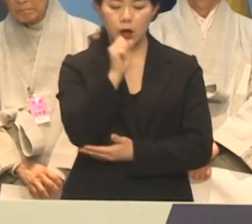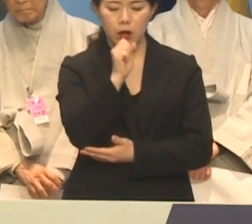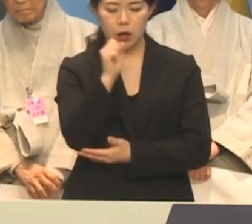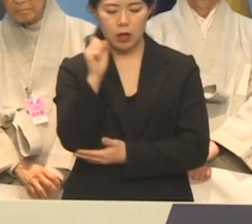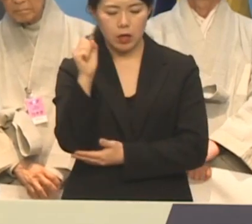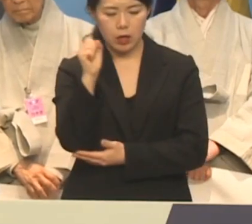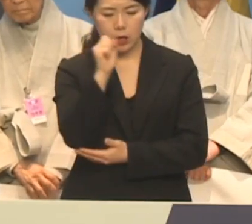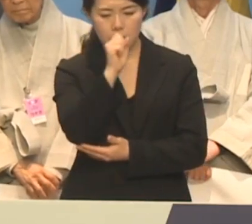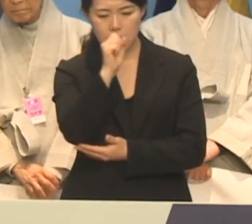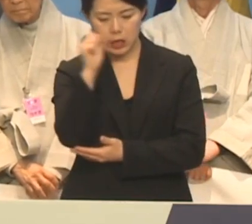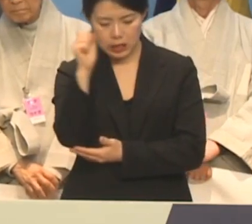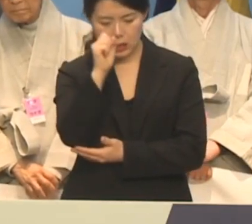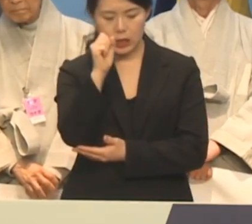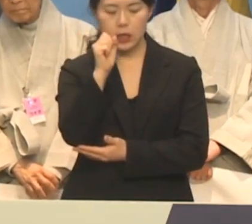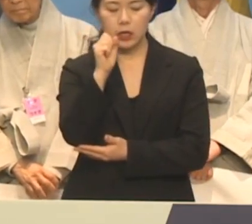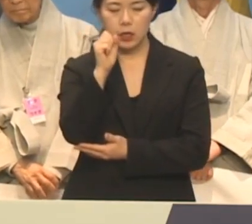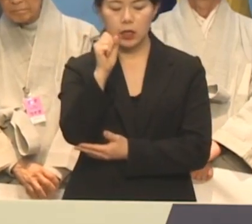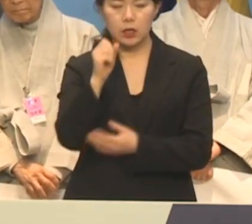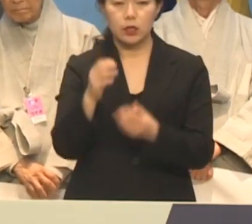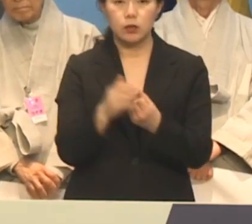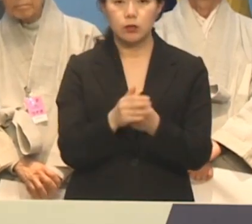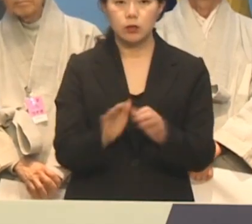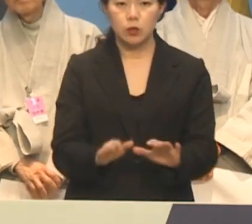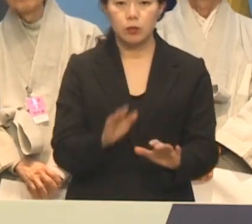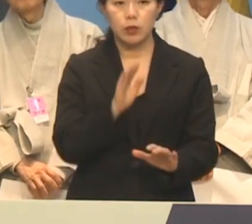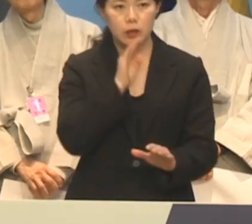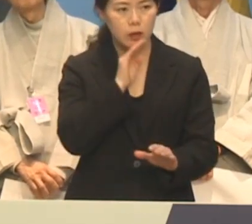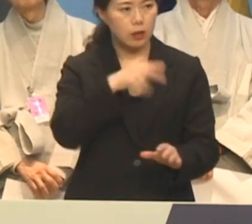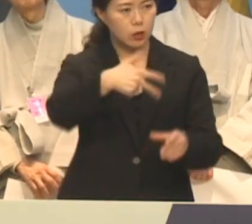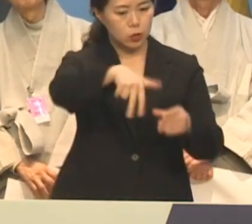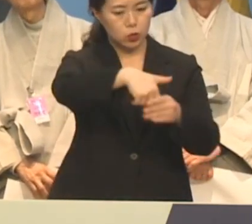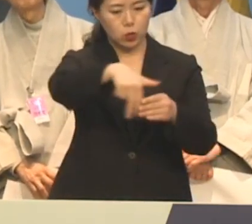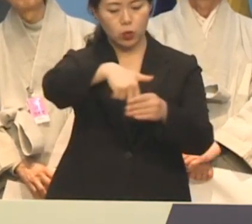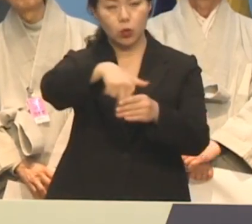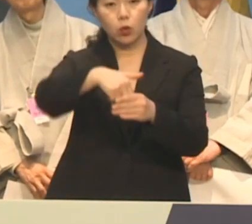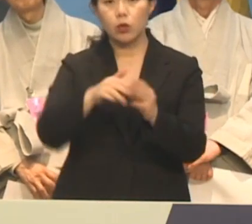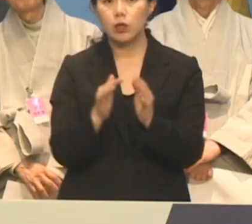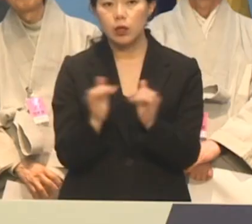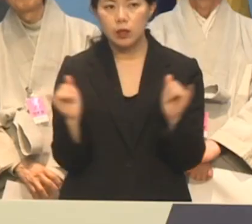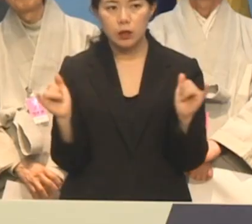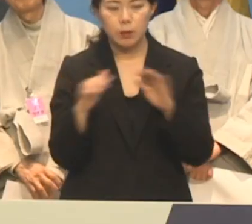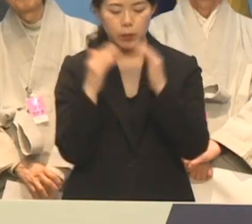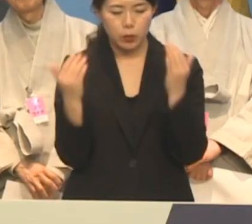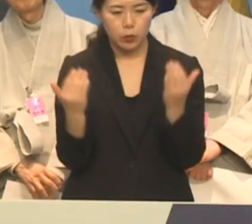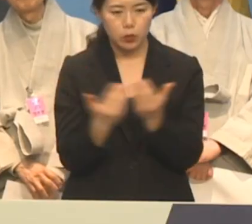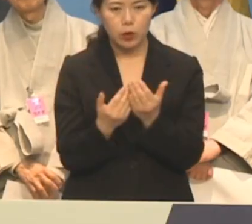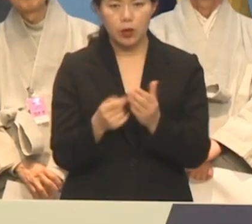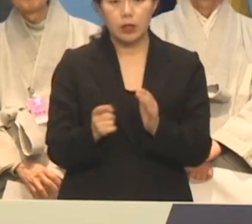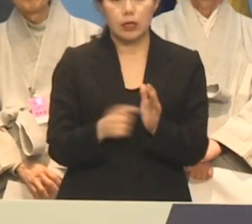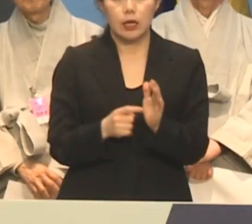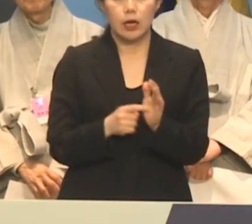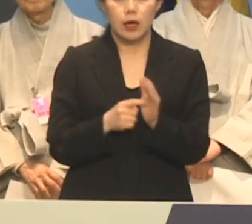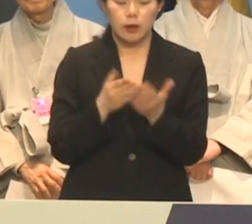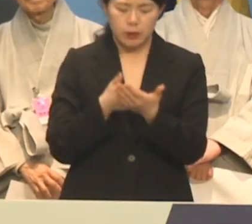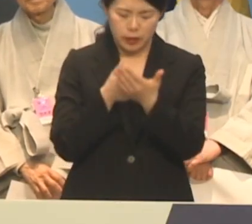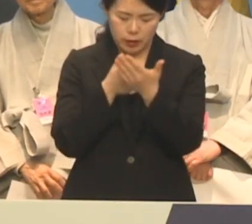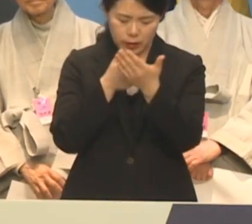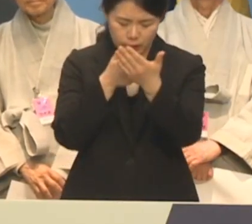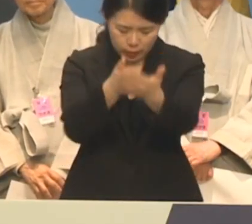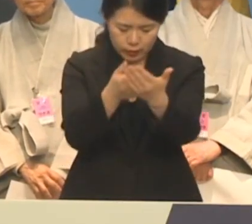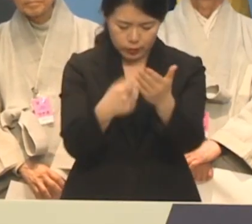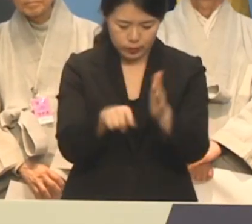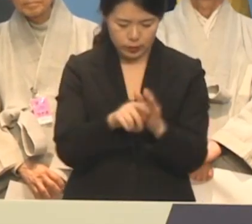위태하다 여겼으면 우리 여러 종단 성직자들까지 긴급 호소를